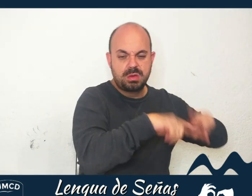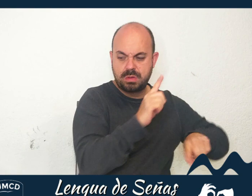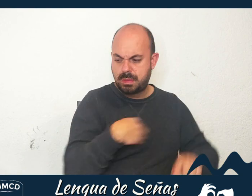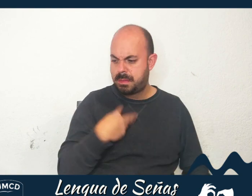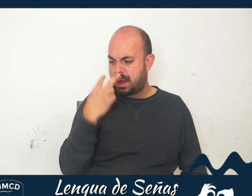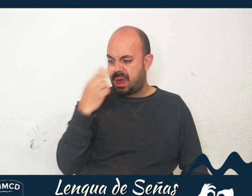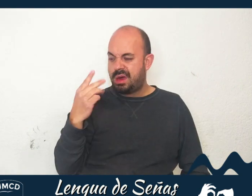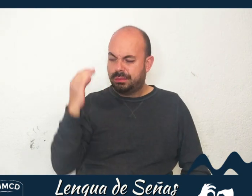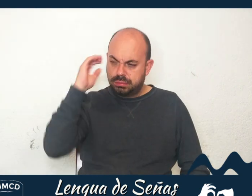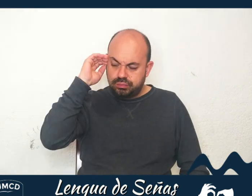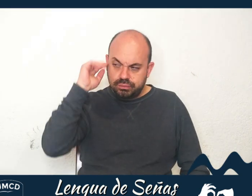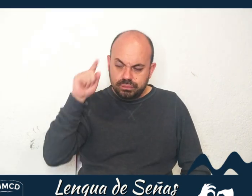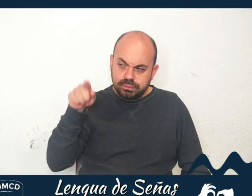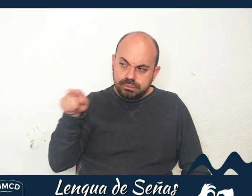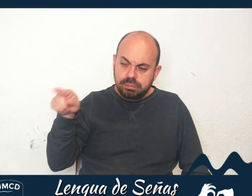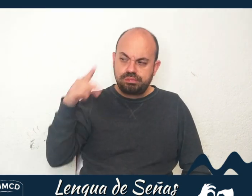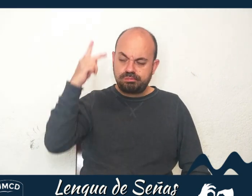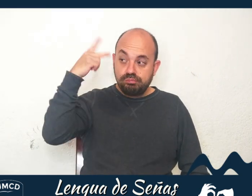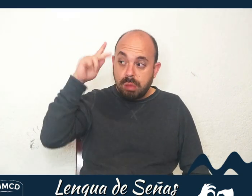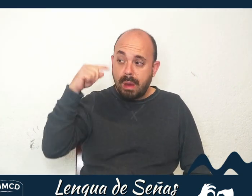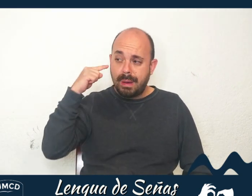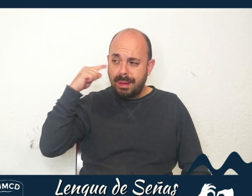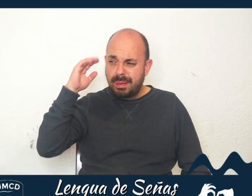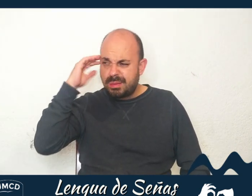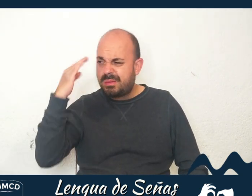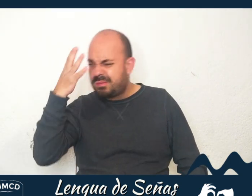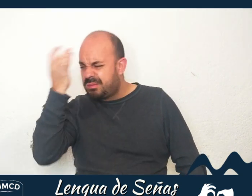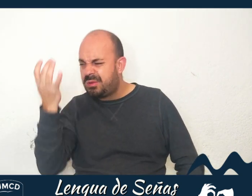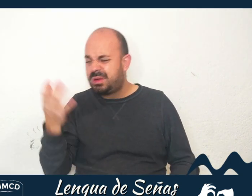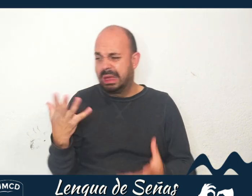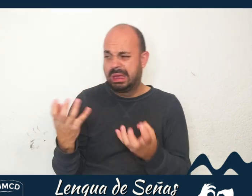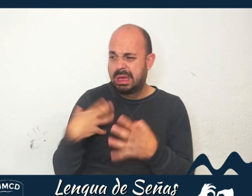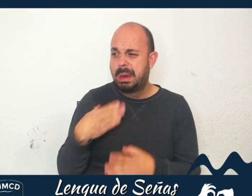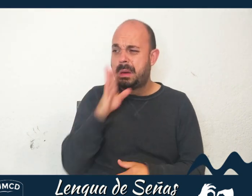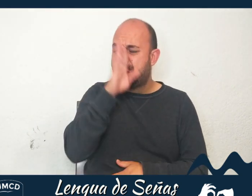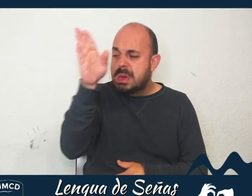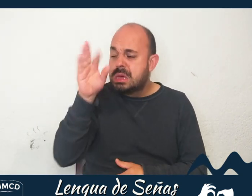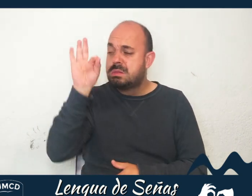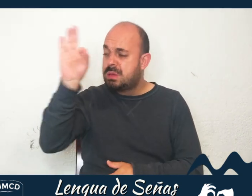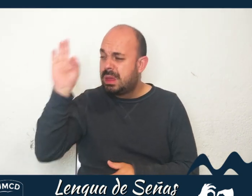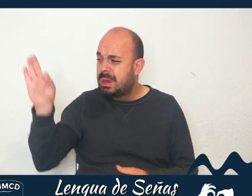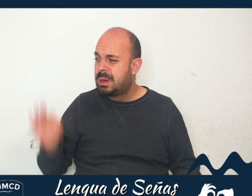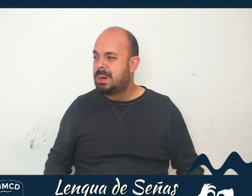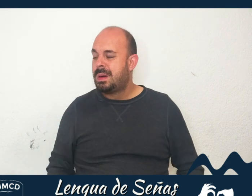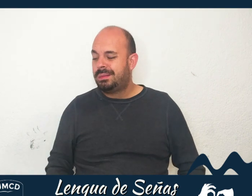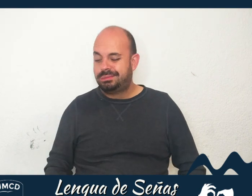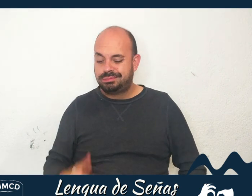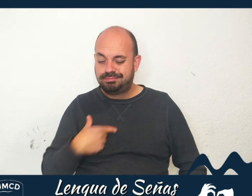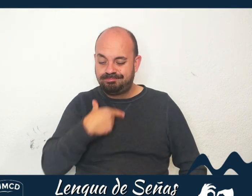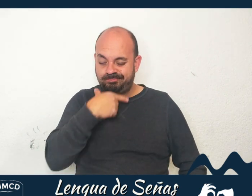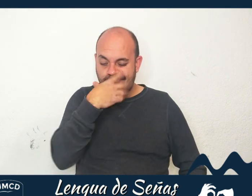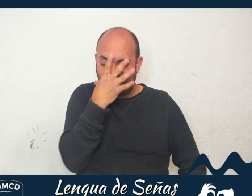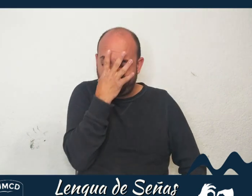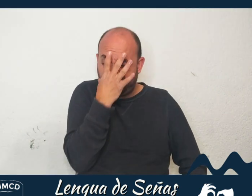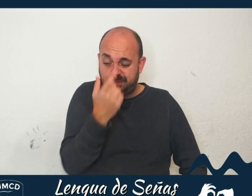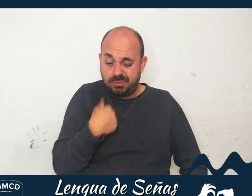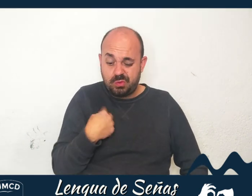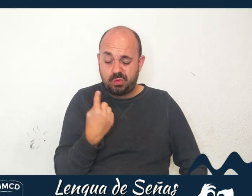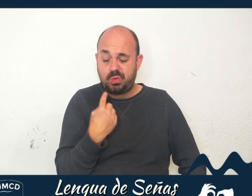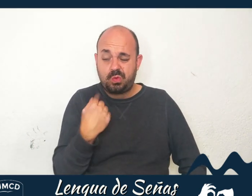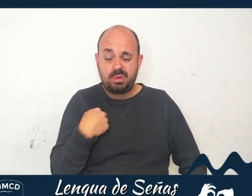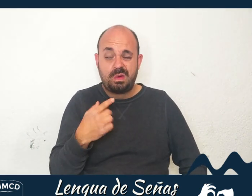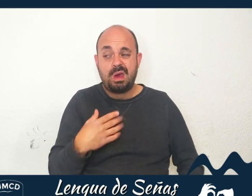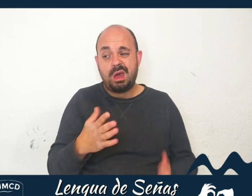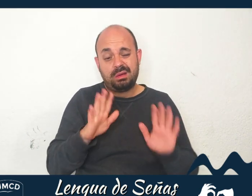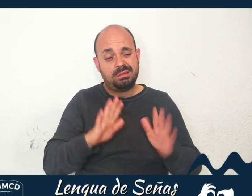su pastor, como aquel que estaba velando por sus vidas, pero también pudieron haberse sentido avergonzados de que era la